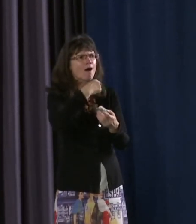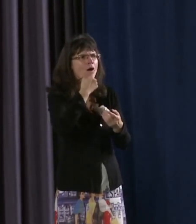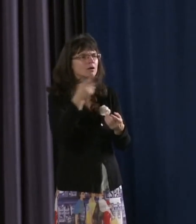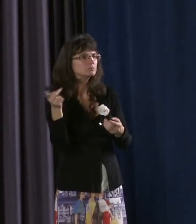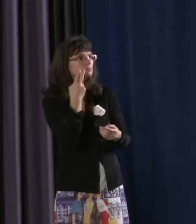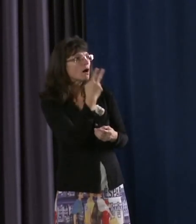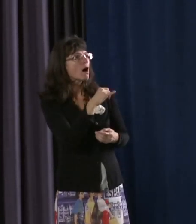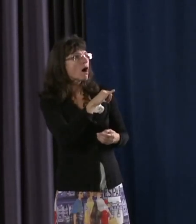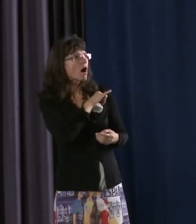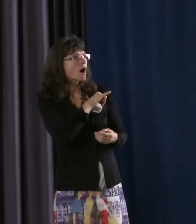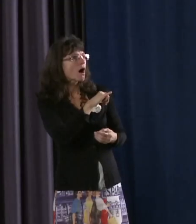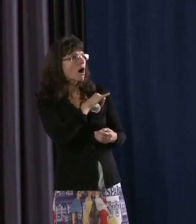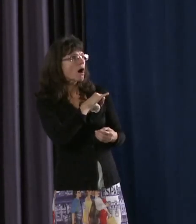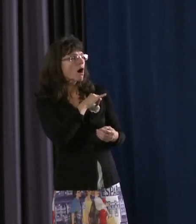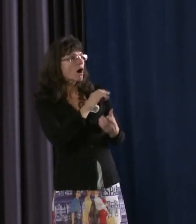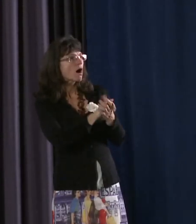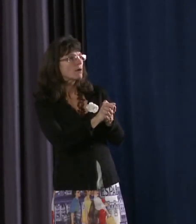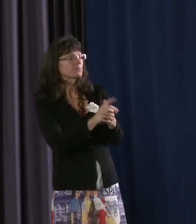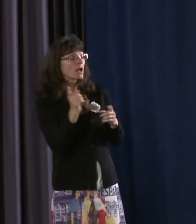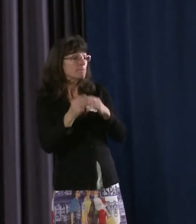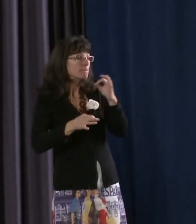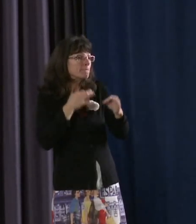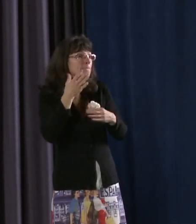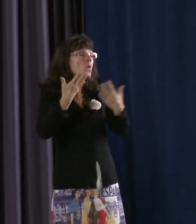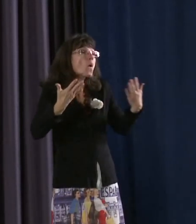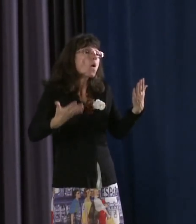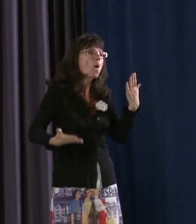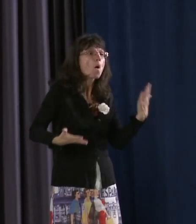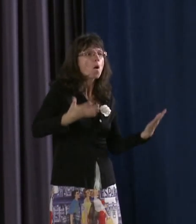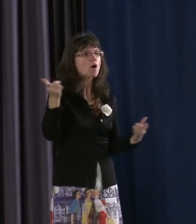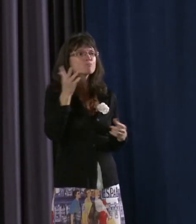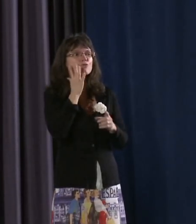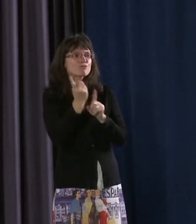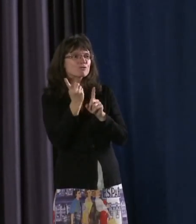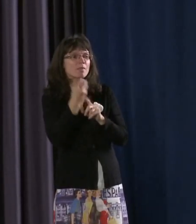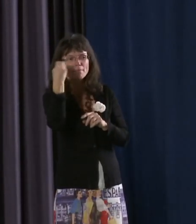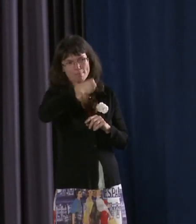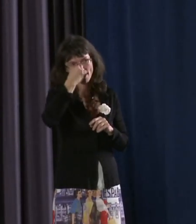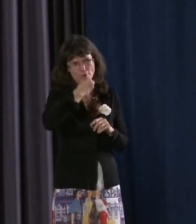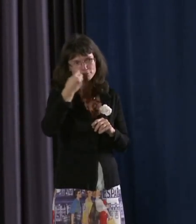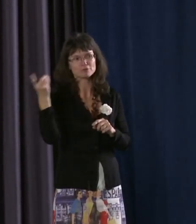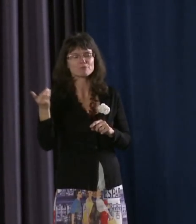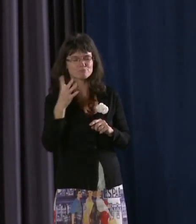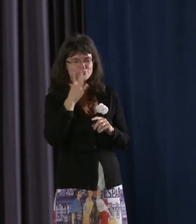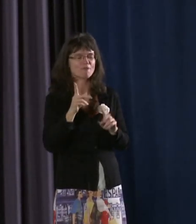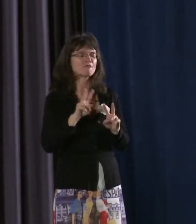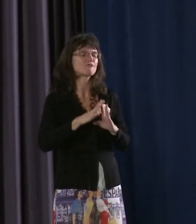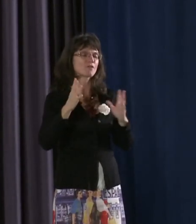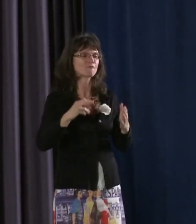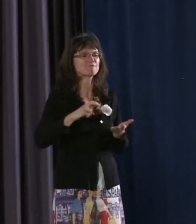zanimivo. In morda bom lahko kdaj se kakšnega od teh znakov tudi naučila in mi bo v veselje. Menim, da je prav, da tudi